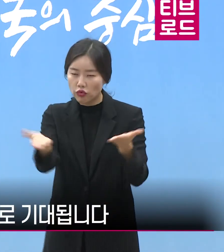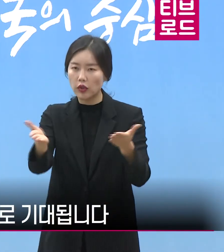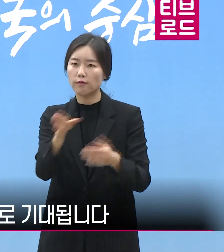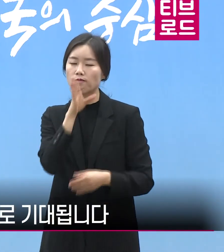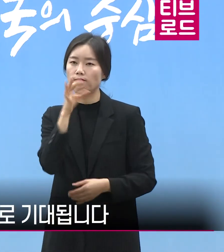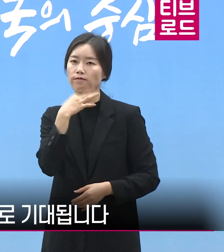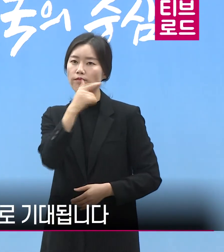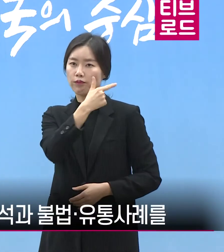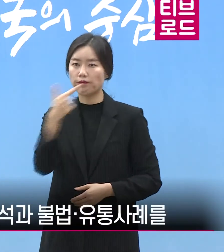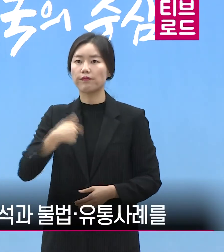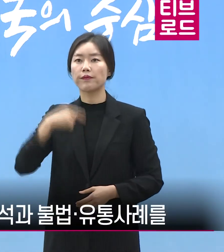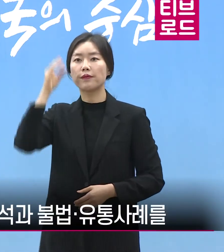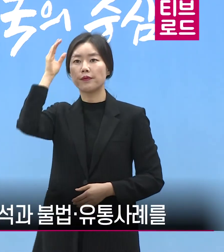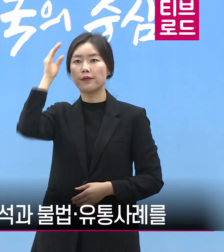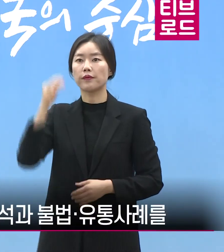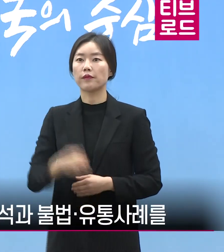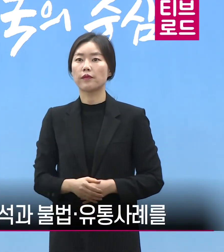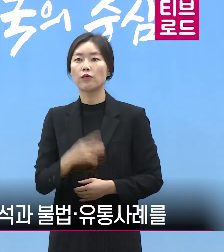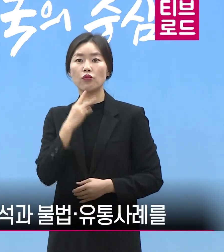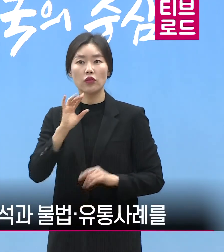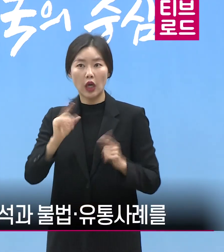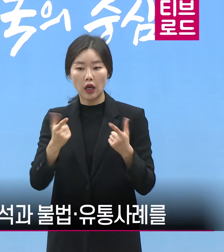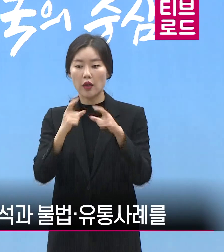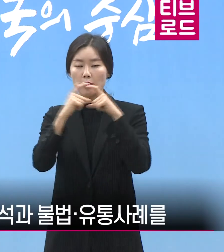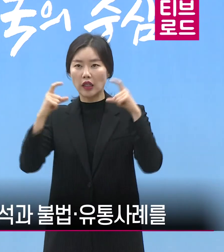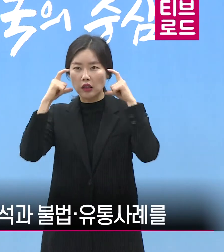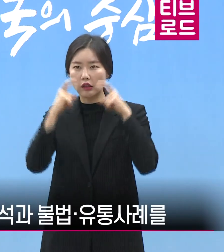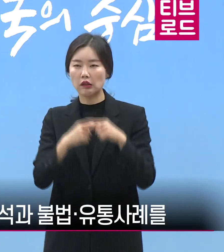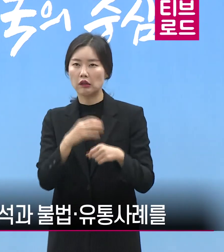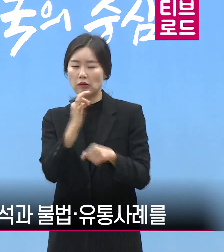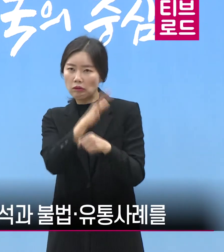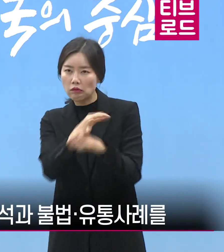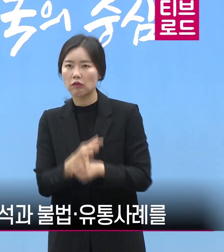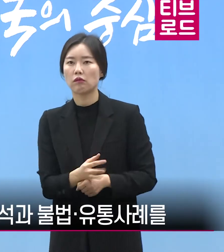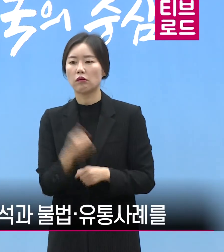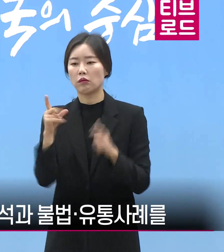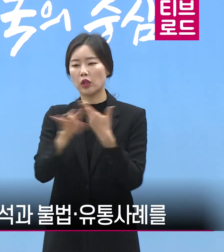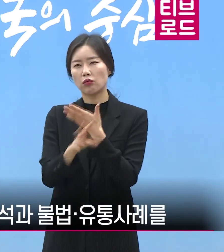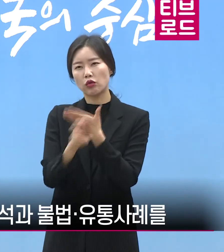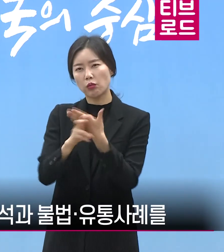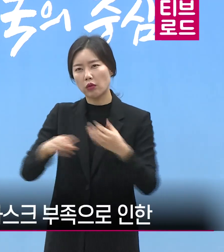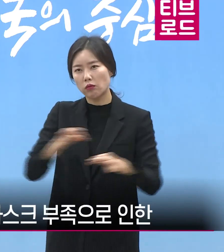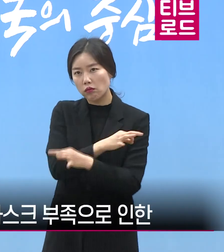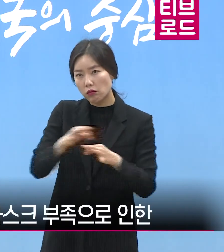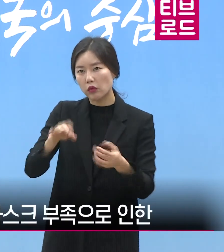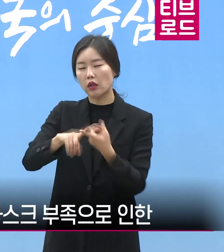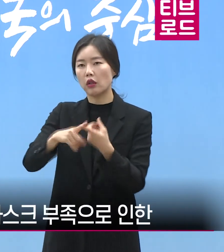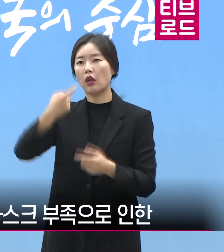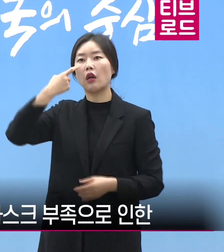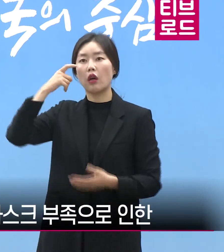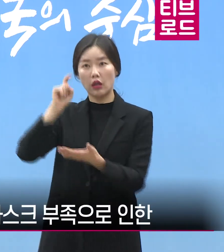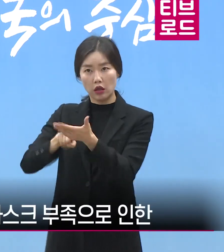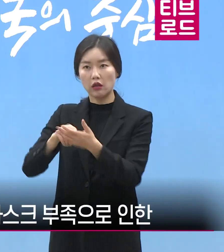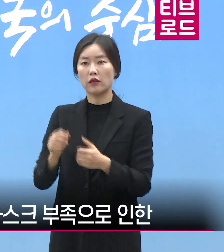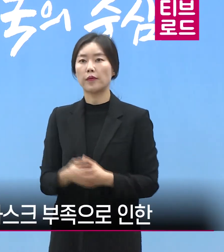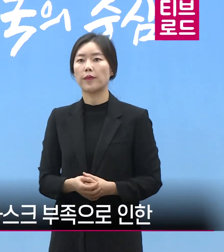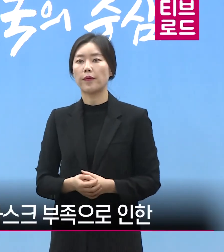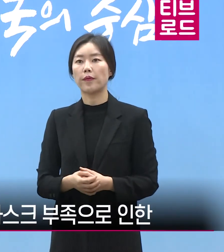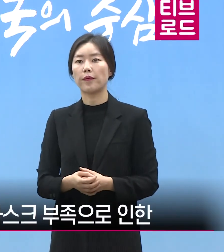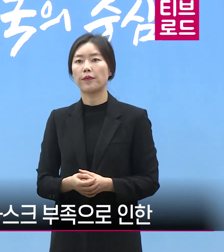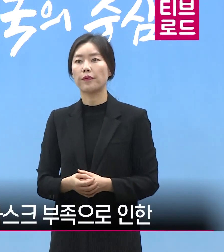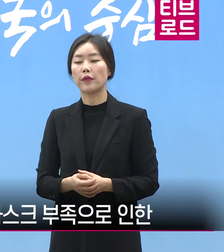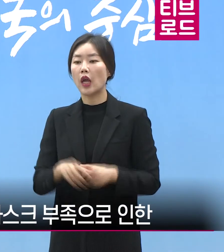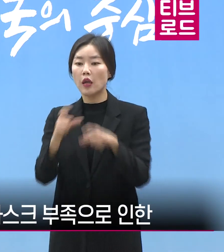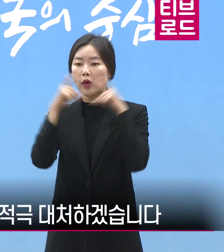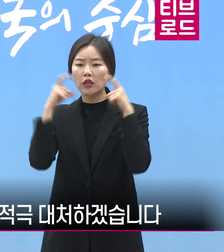기대됩니다. 이와 함께 마스크 매점 매습과 불법 유통 사례를 철저히 점검함으로써